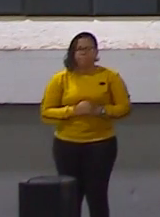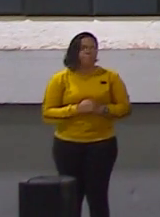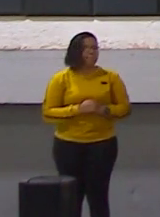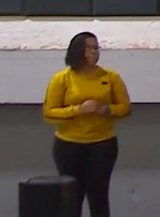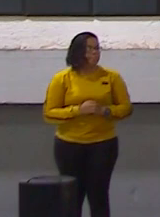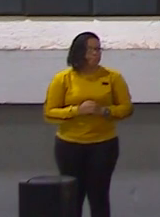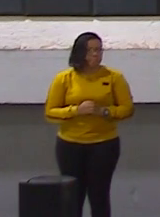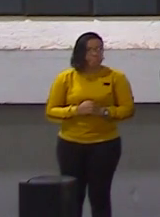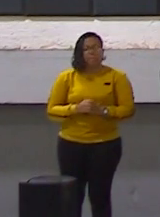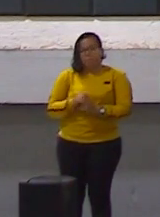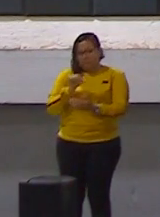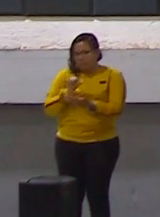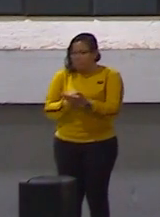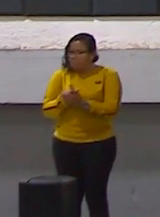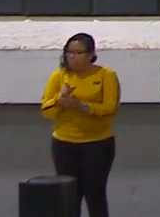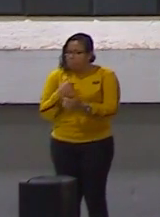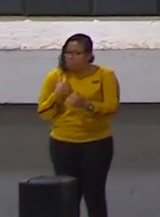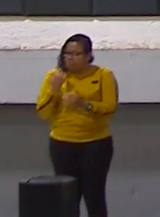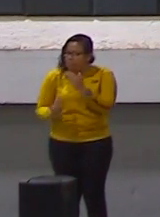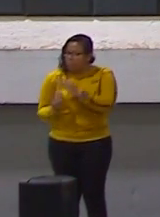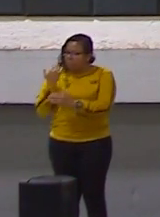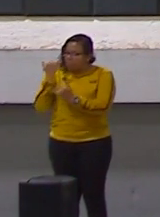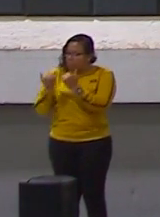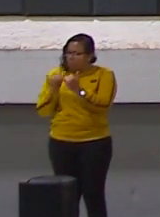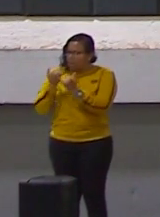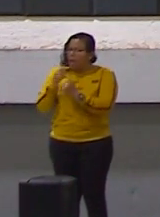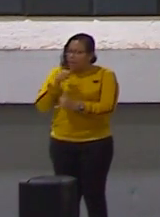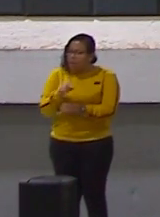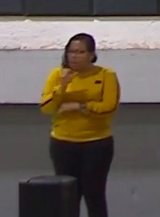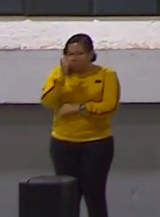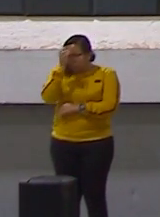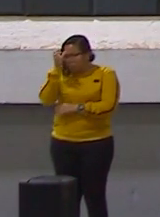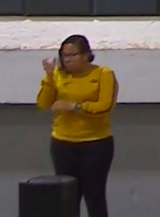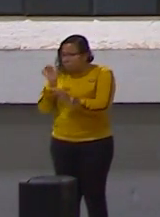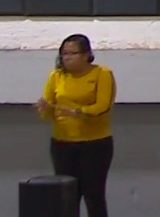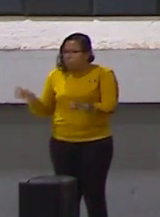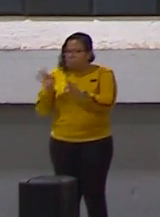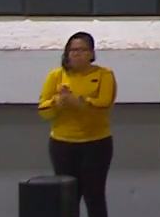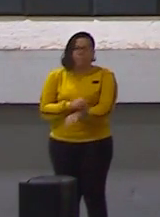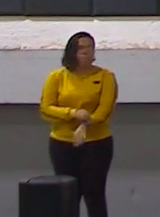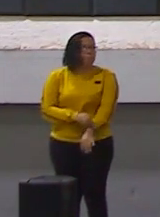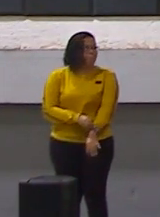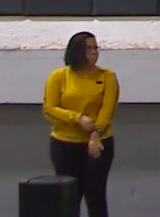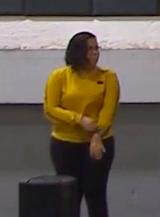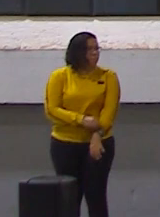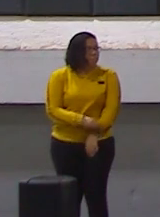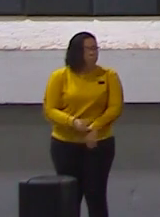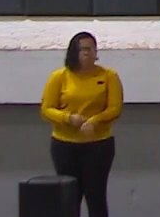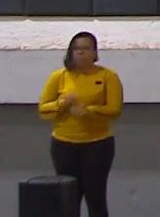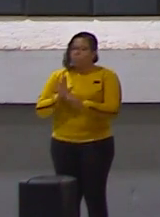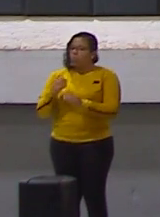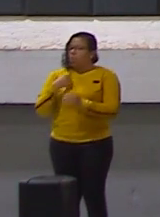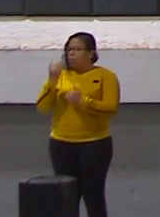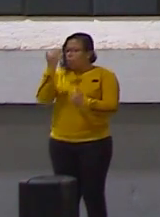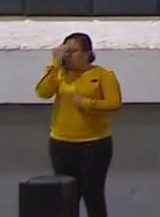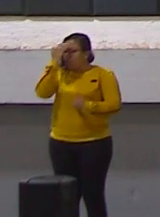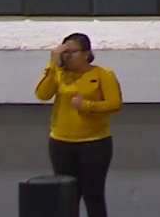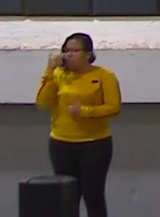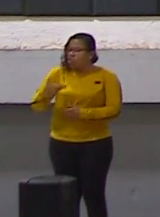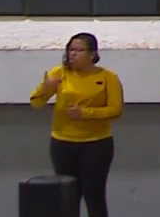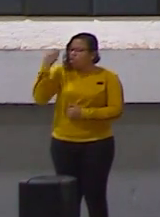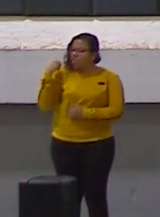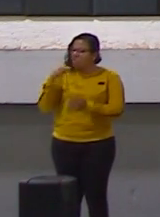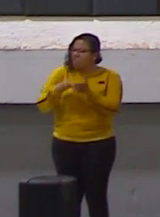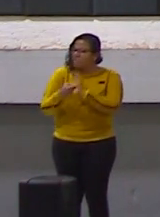bien en esa identidad hay unos conceptos importantes conciencia histórica que significa la